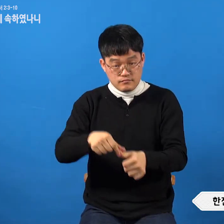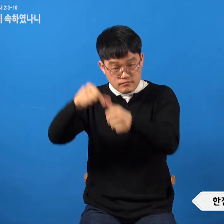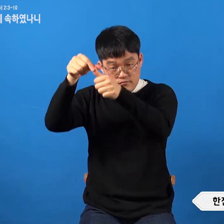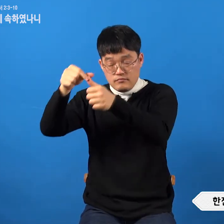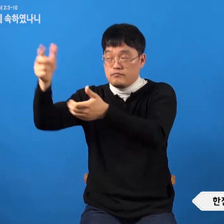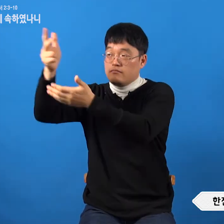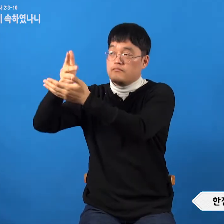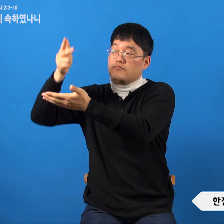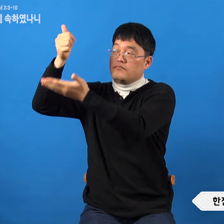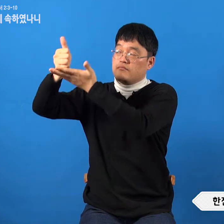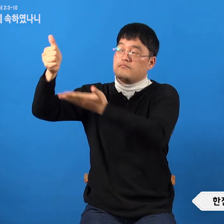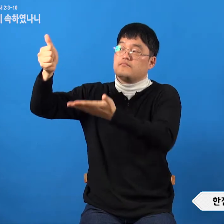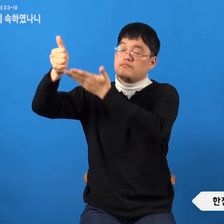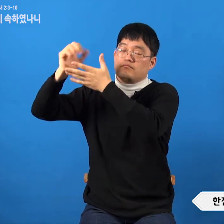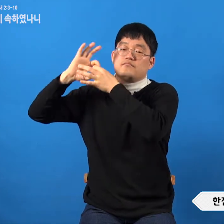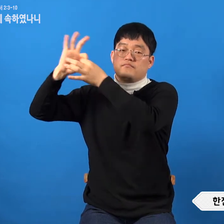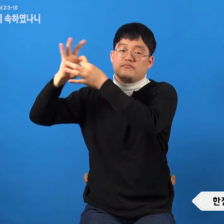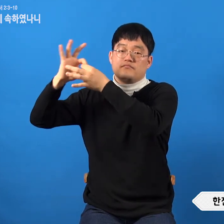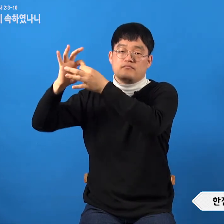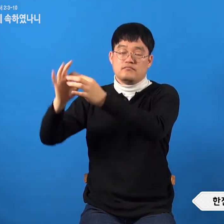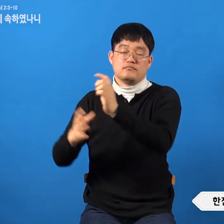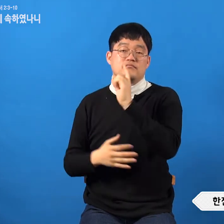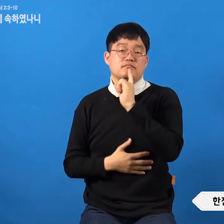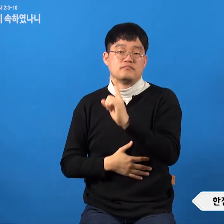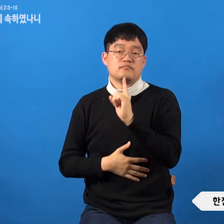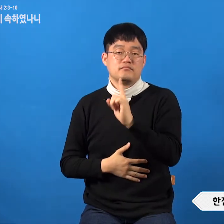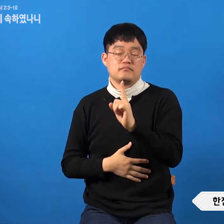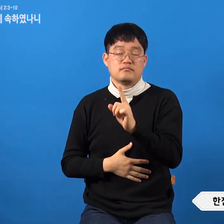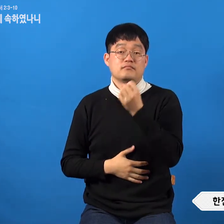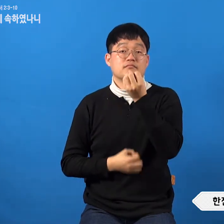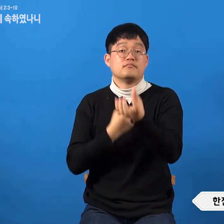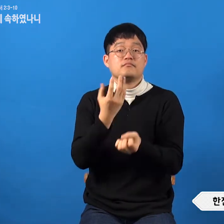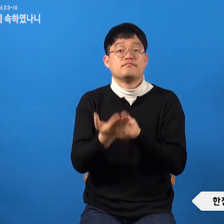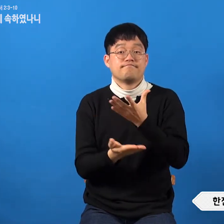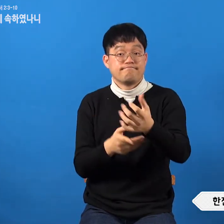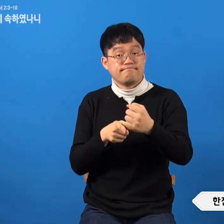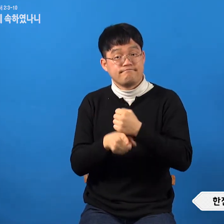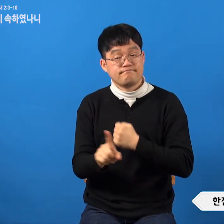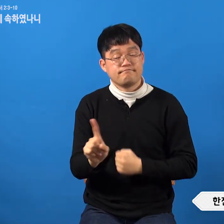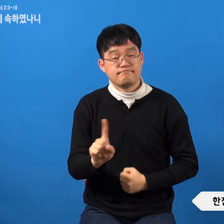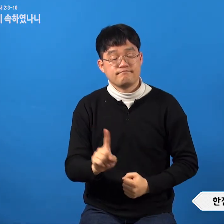구원이 여호와께, 하나님께 속했다 하는 말이 무슨 뜻일까요?